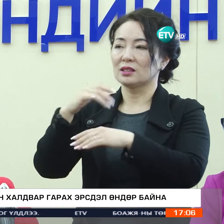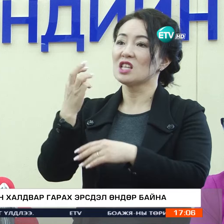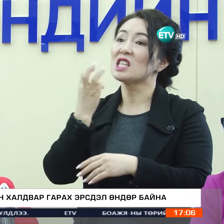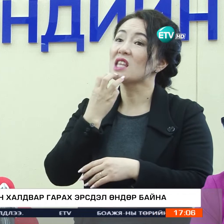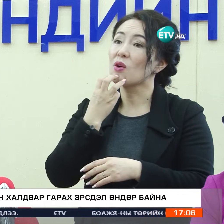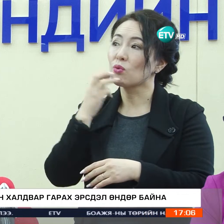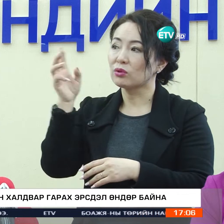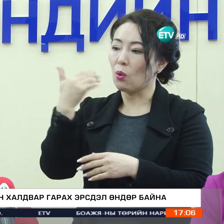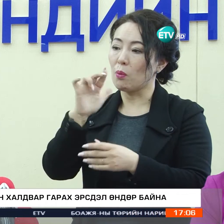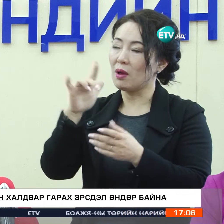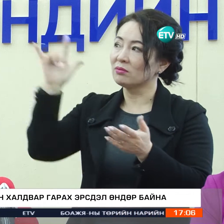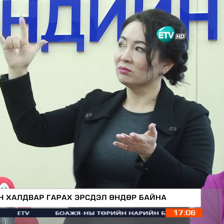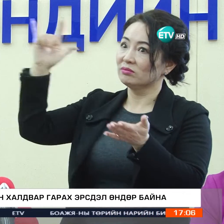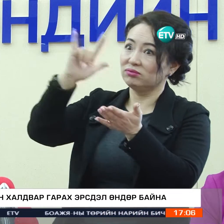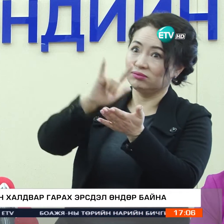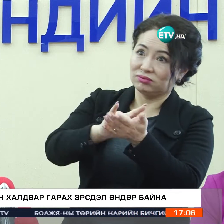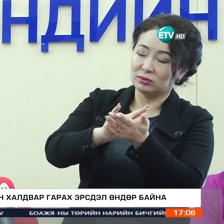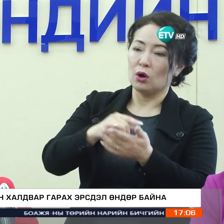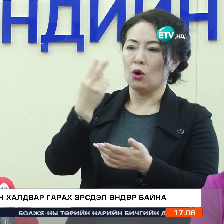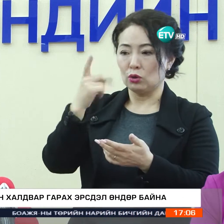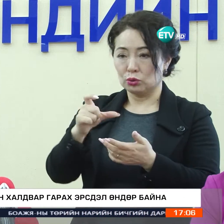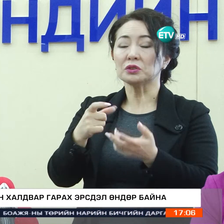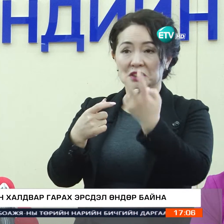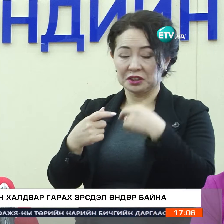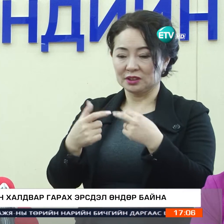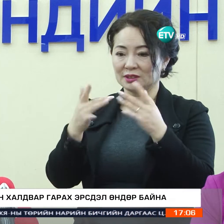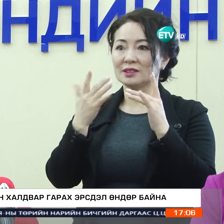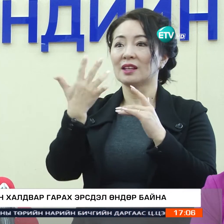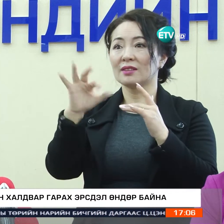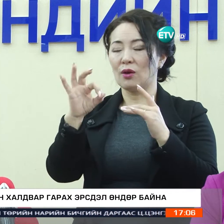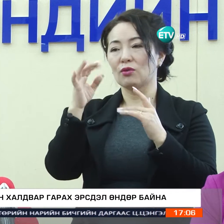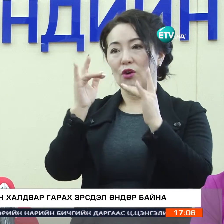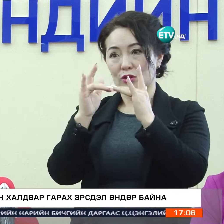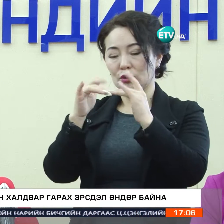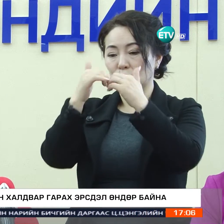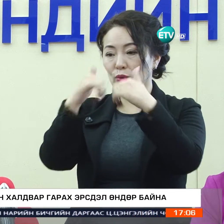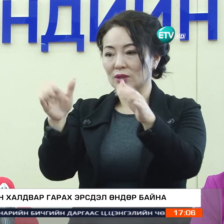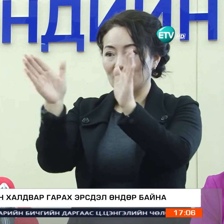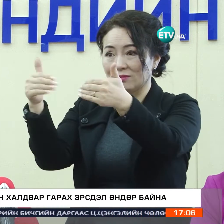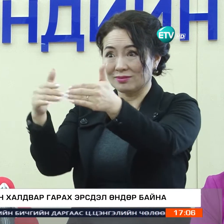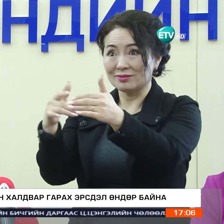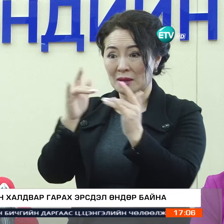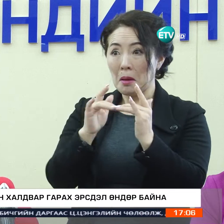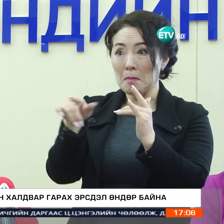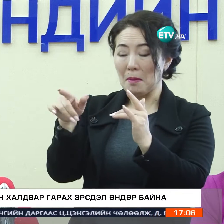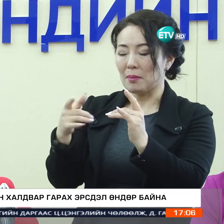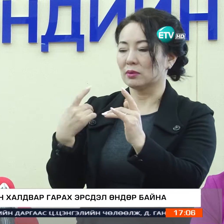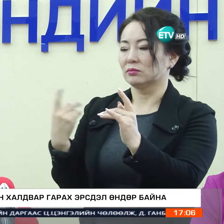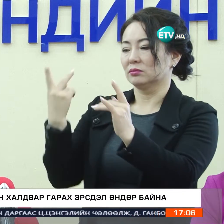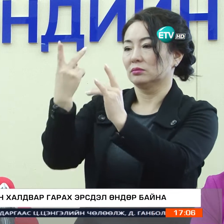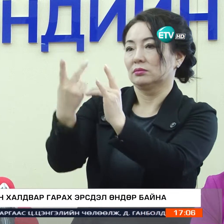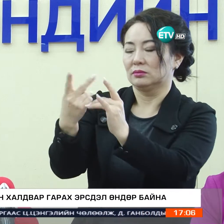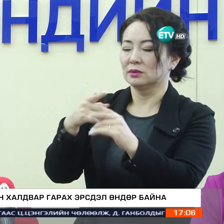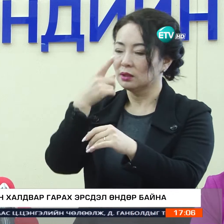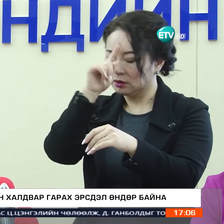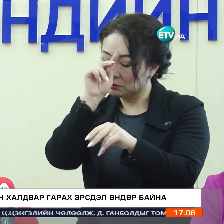онгоцоор бас хоёр тохиолдол ирж хүсүүтийн 50 орт буюу тусгай тасагт тандал судалгаа, шинжилгээ